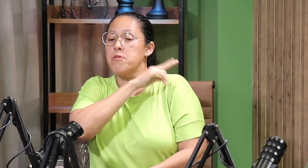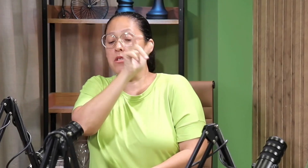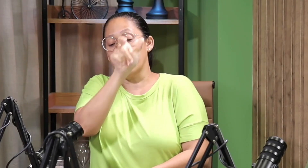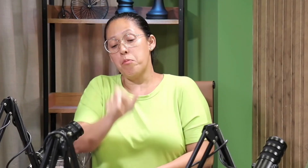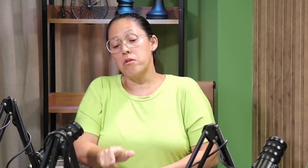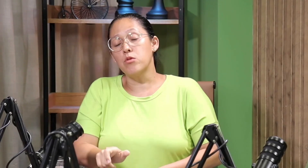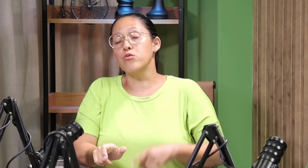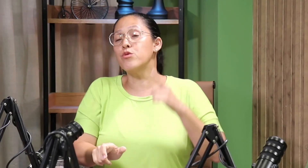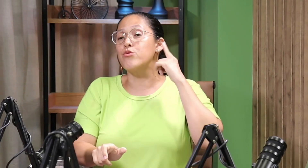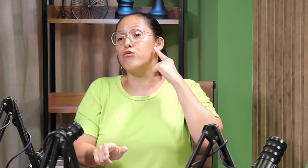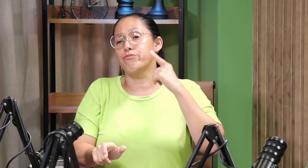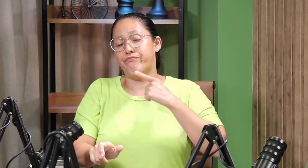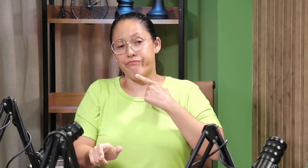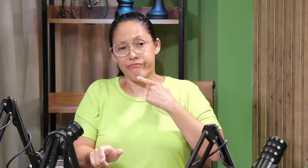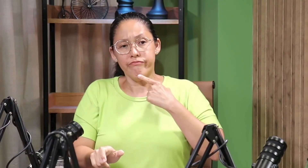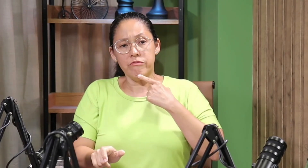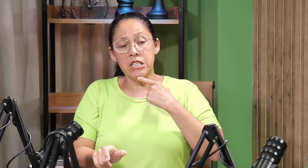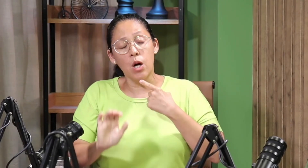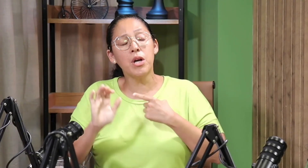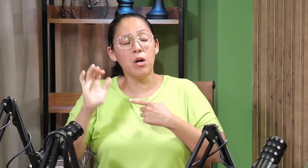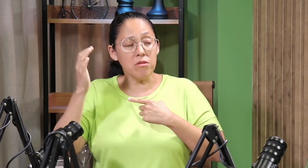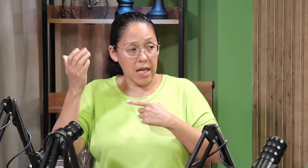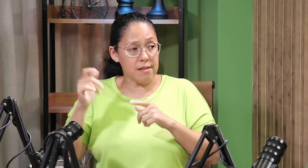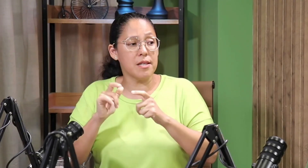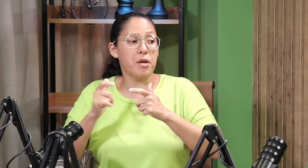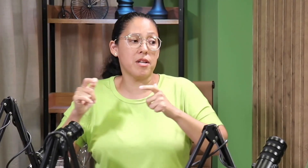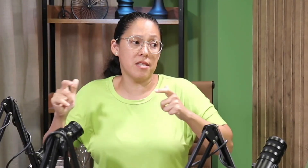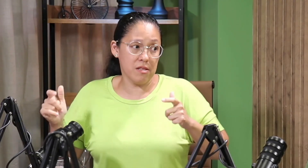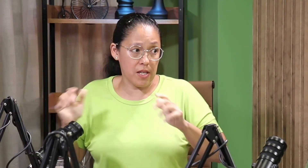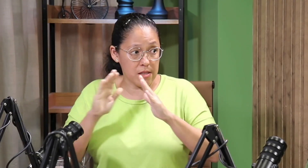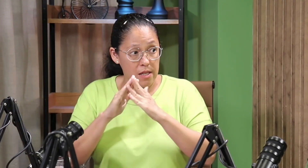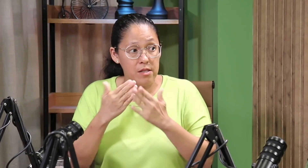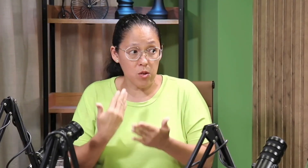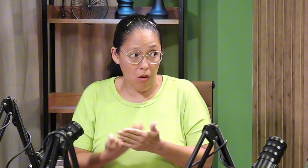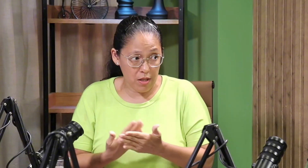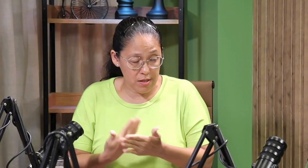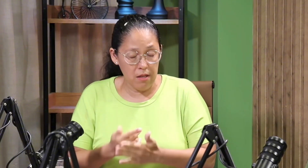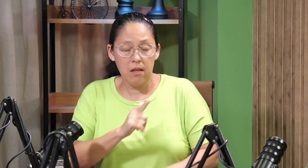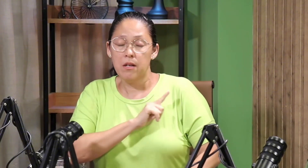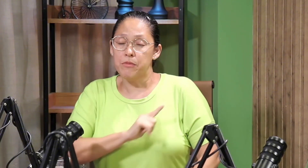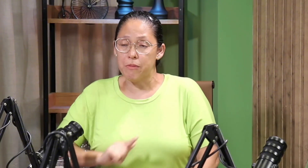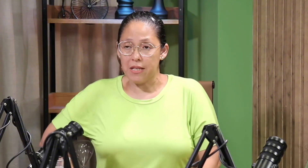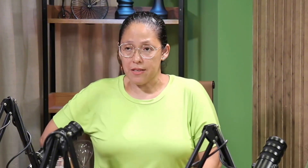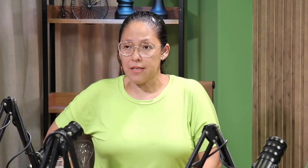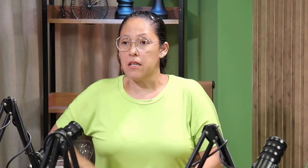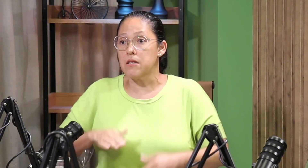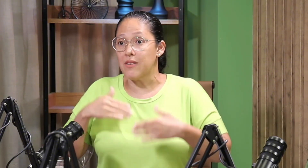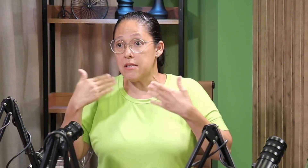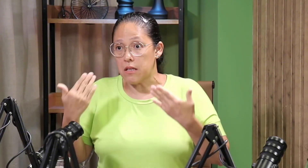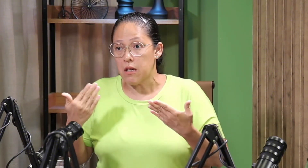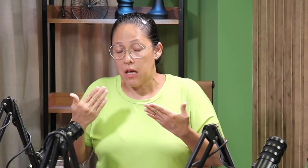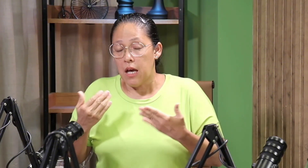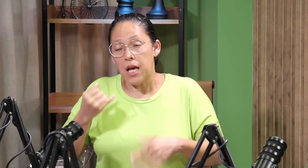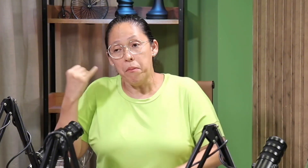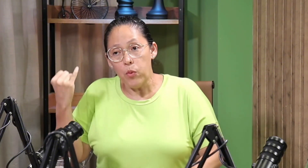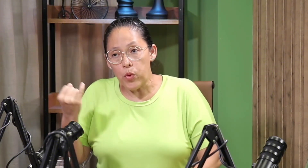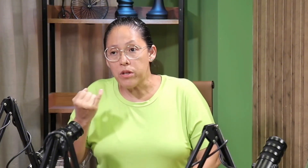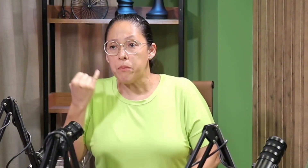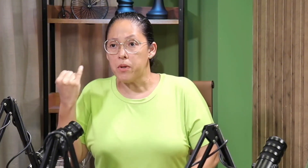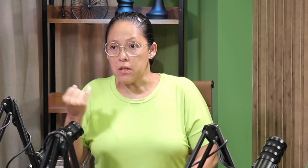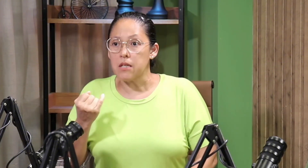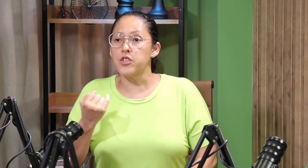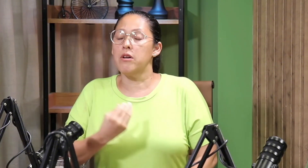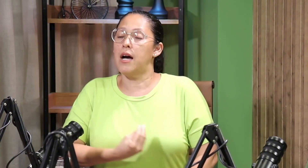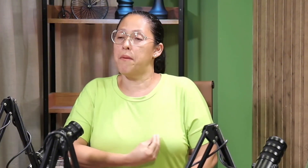sendo responsável pelo aluno surdo. Então, é o que acontece na maioria das vezes nas escolas públicas. Então, assim, é